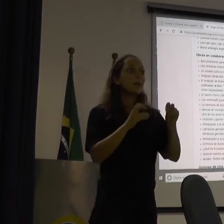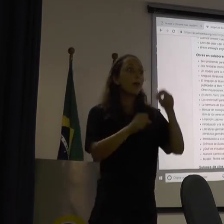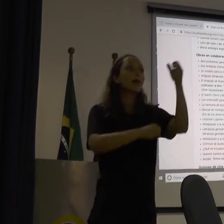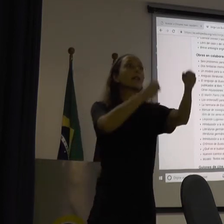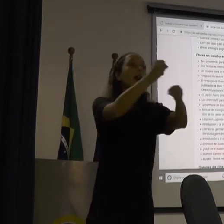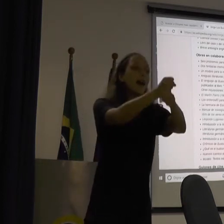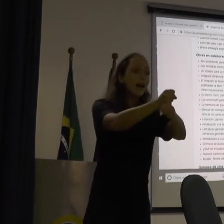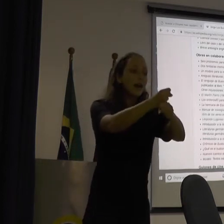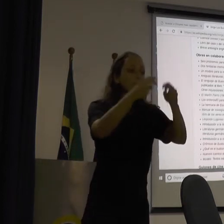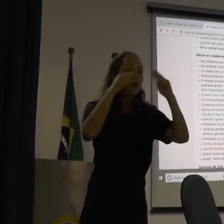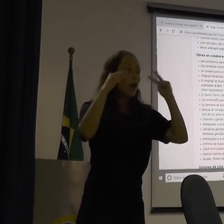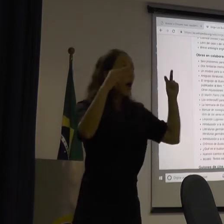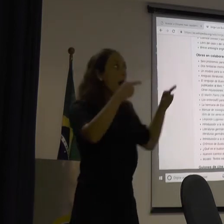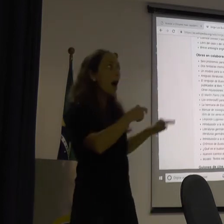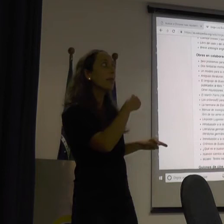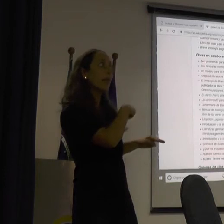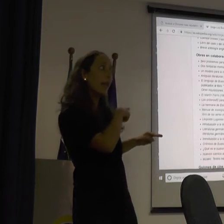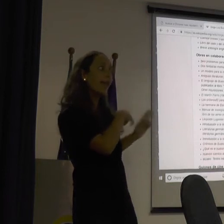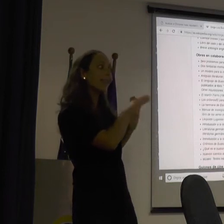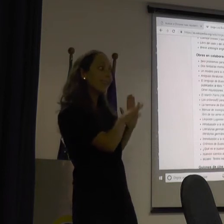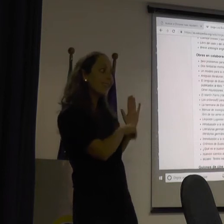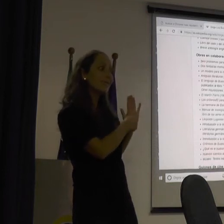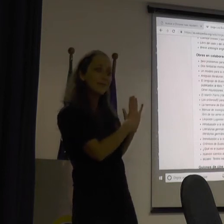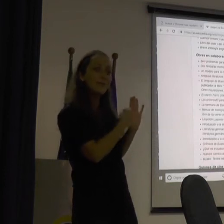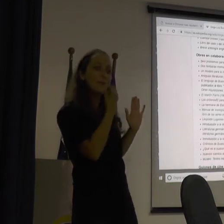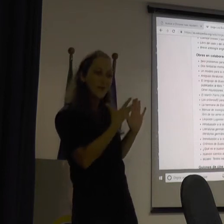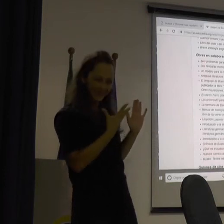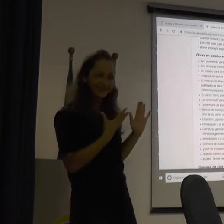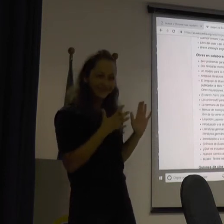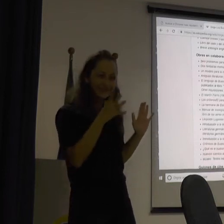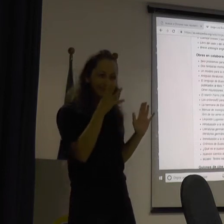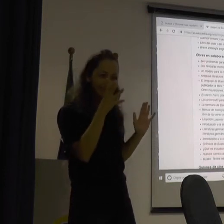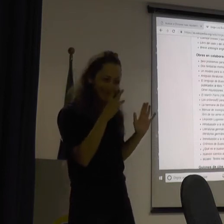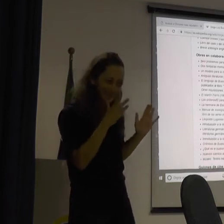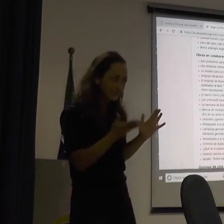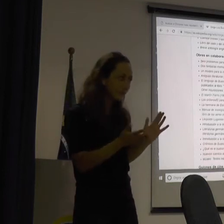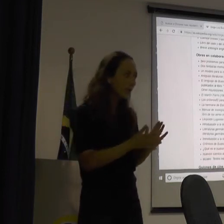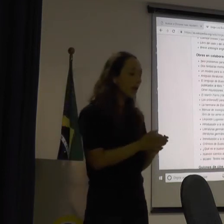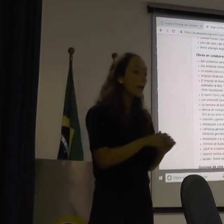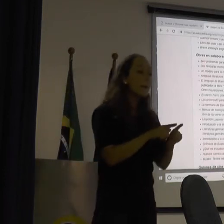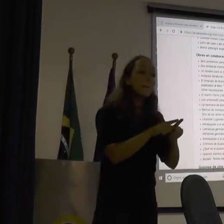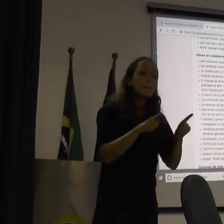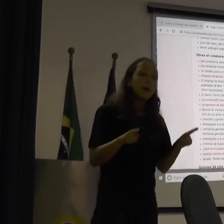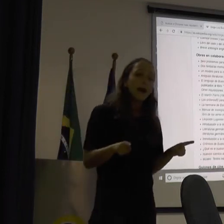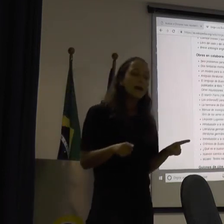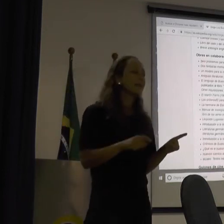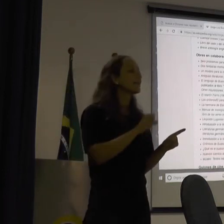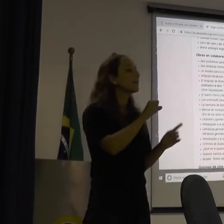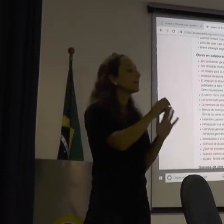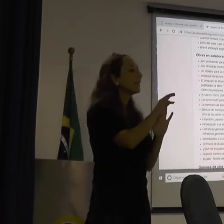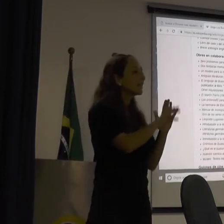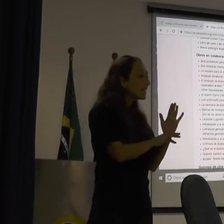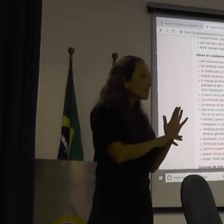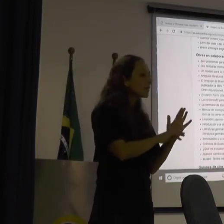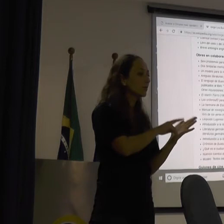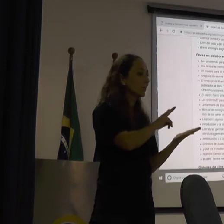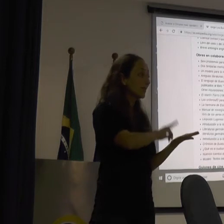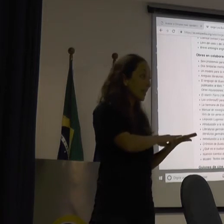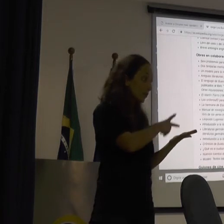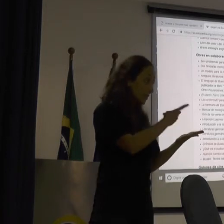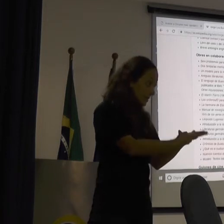texto traduzido é que ele está pré-selecionado. Dificilmente alguém vai traduzir ou retraduzir muito um texto